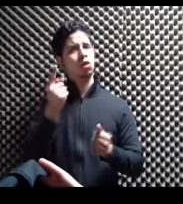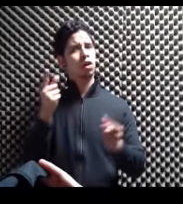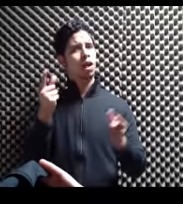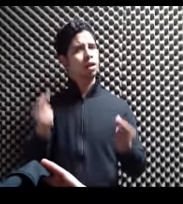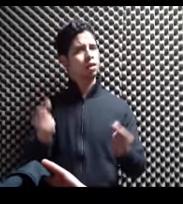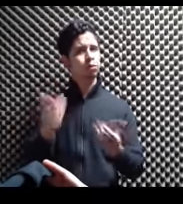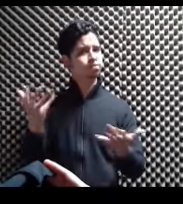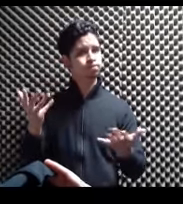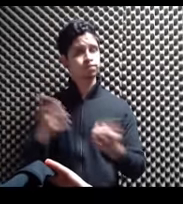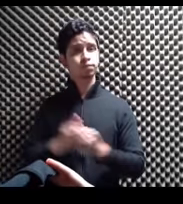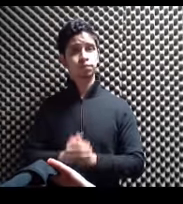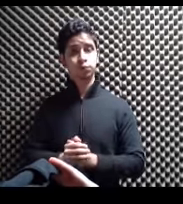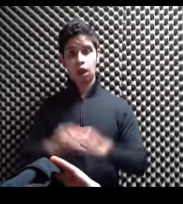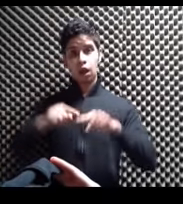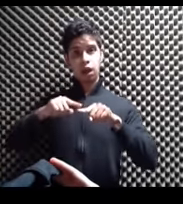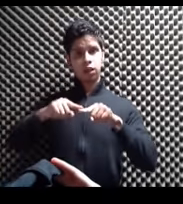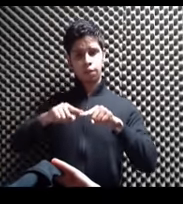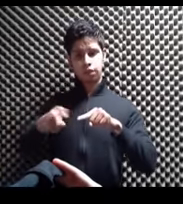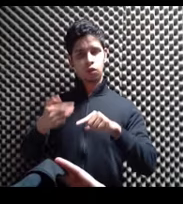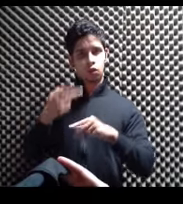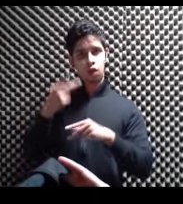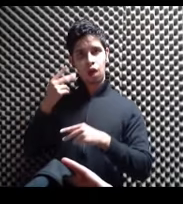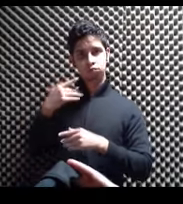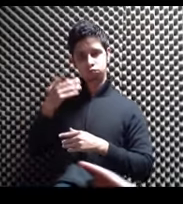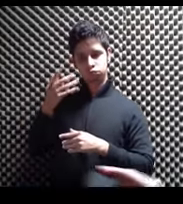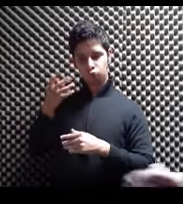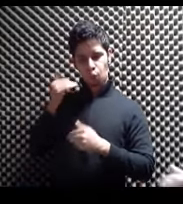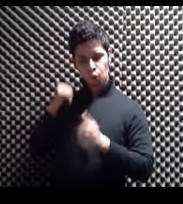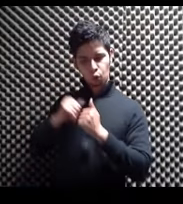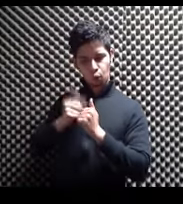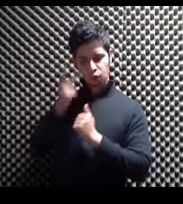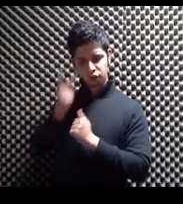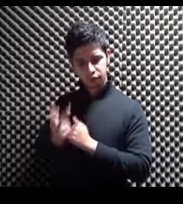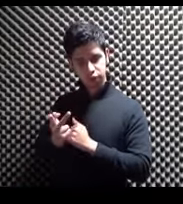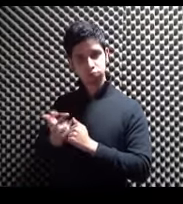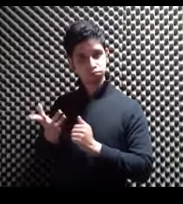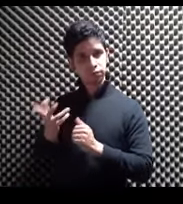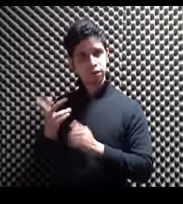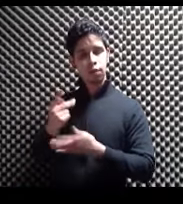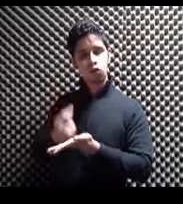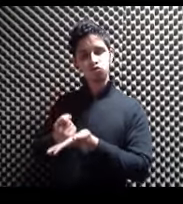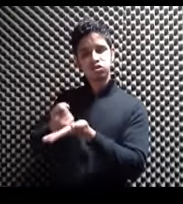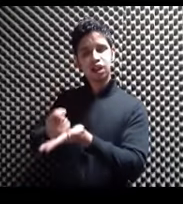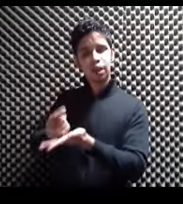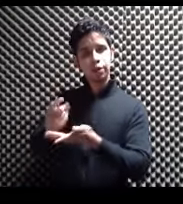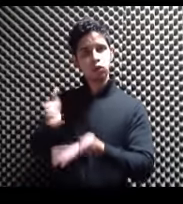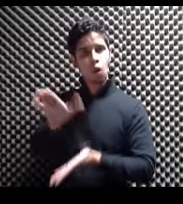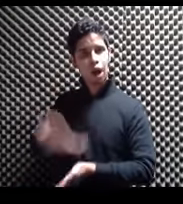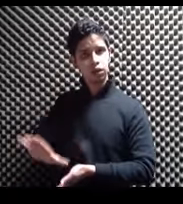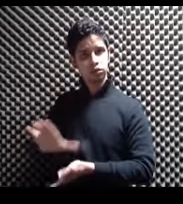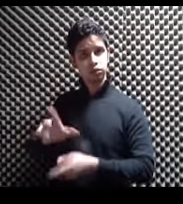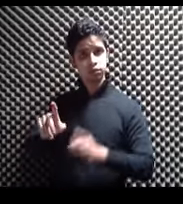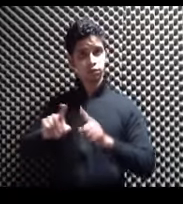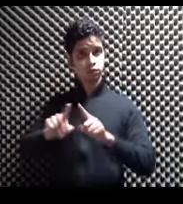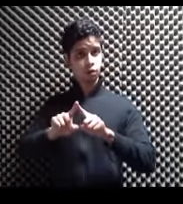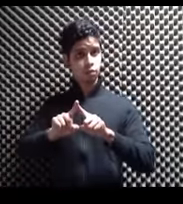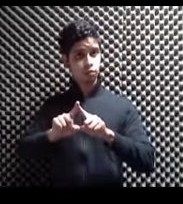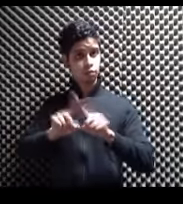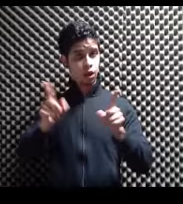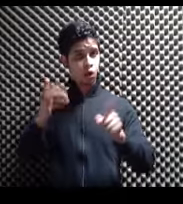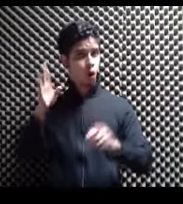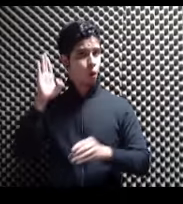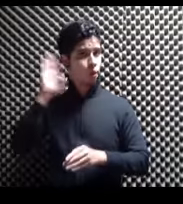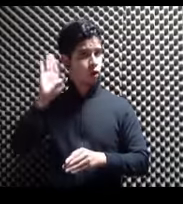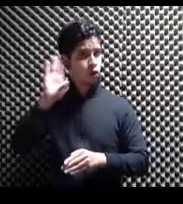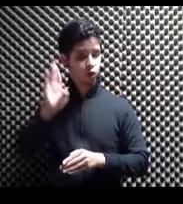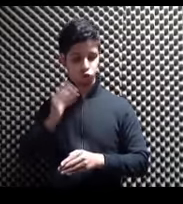se encuentre el perro, ajá, es que le damos el tratamiento. Pero, perro que yo entrego, ¿verdad? Perro que nosotros damos, o